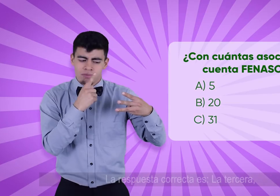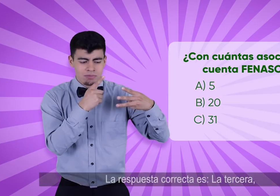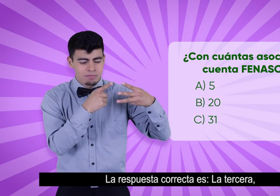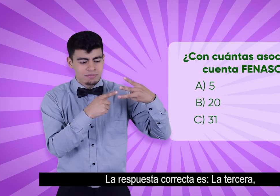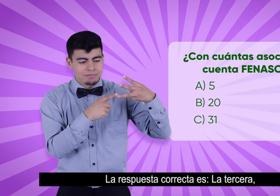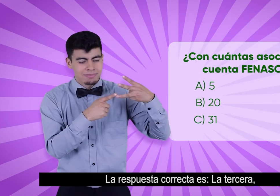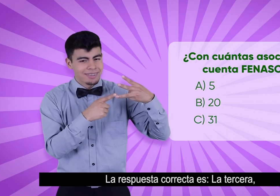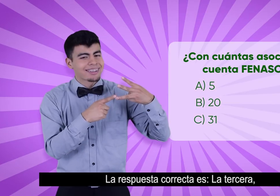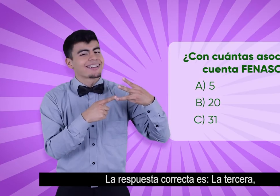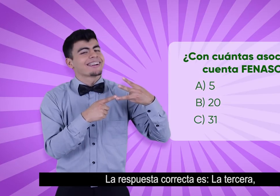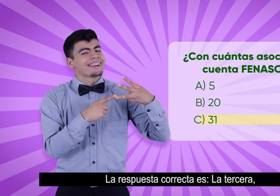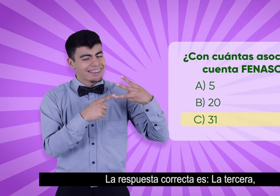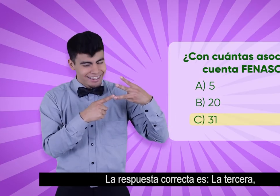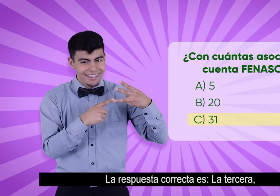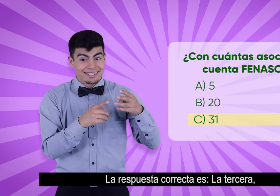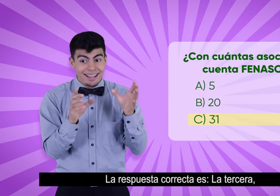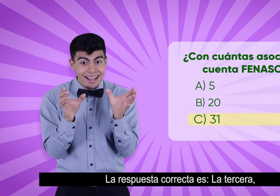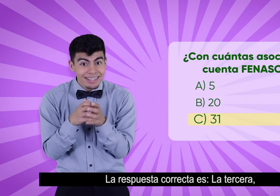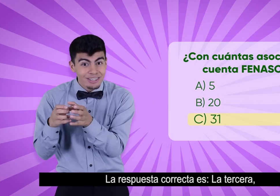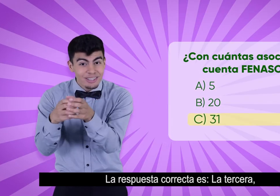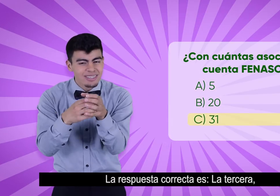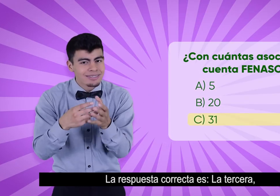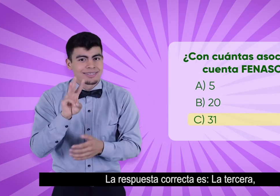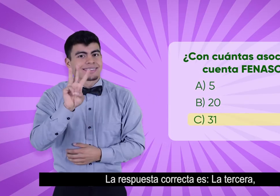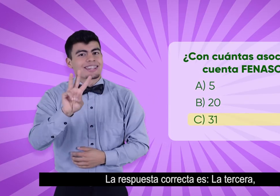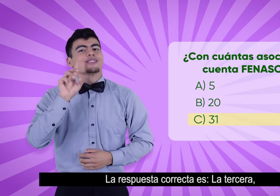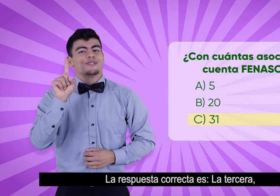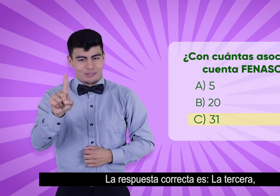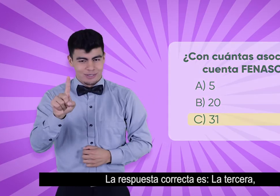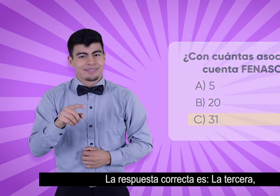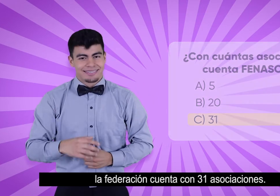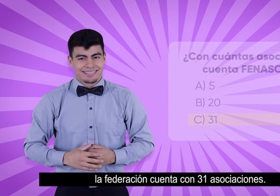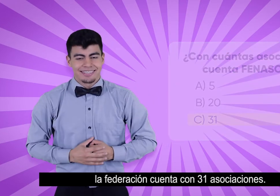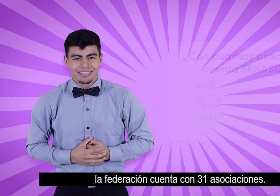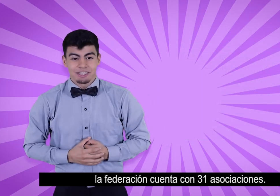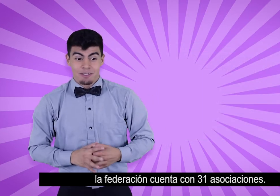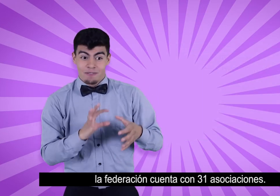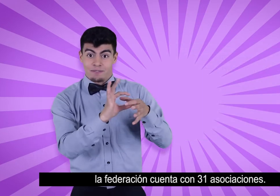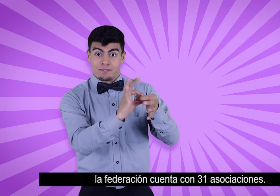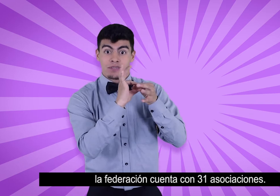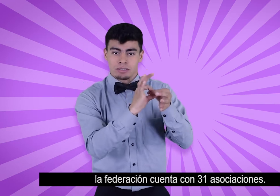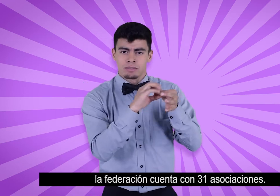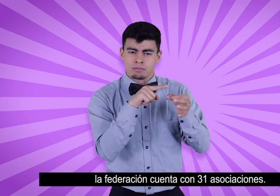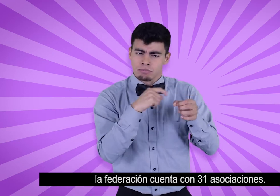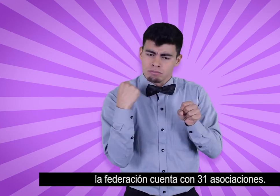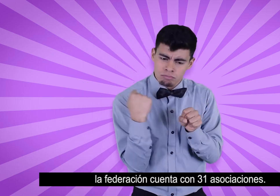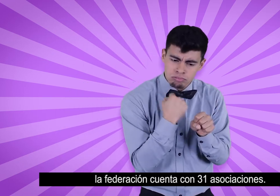La respuesta correcta es la tercera. La federación cuenta con 31 asociaciones.